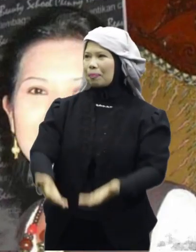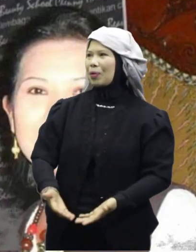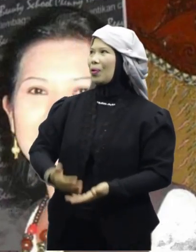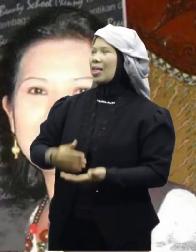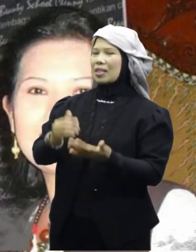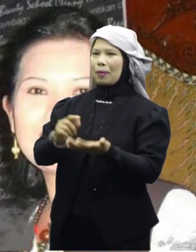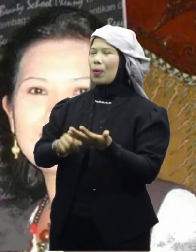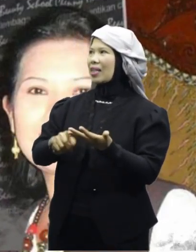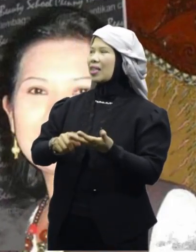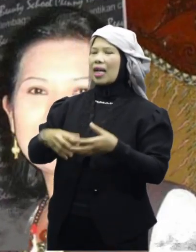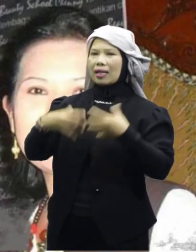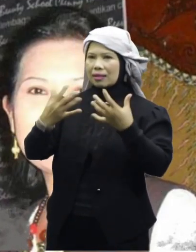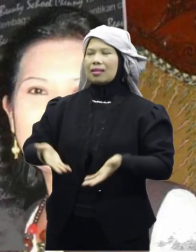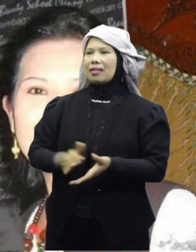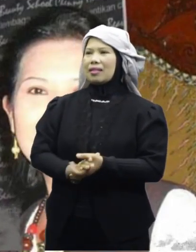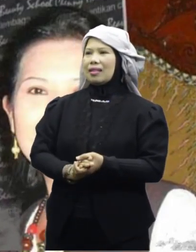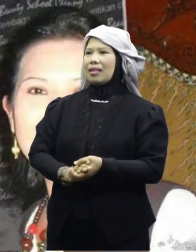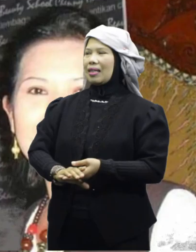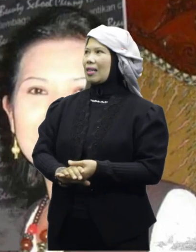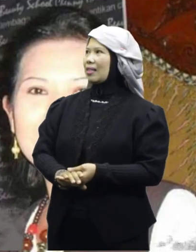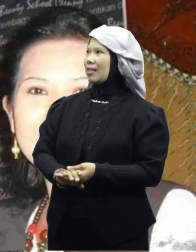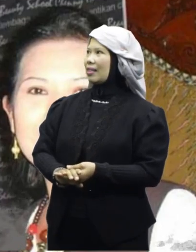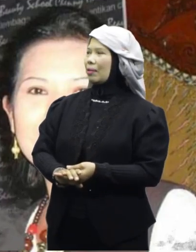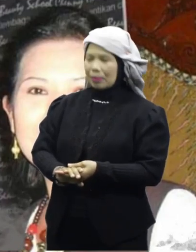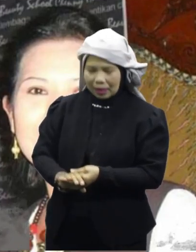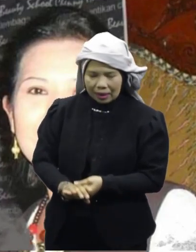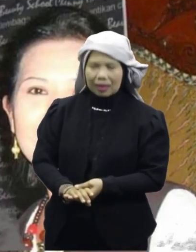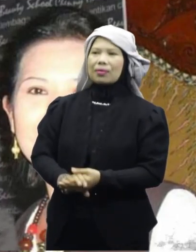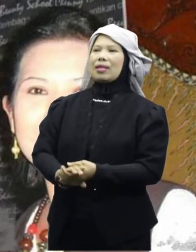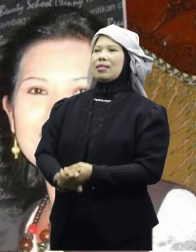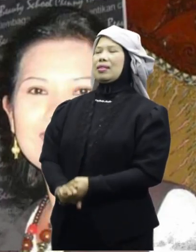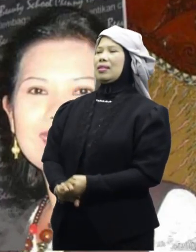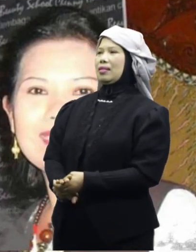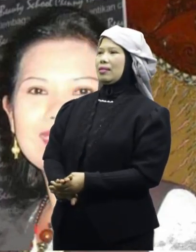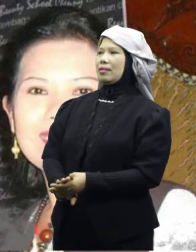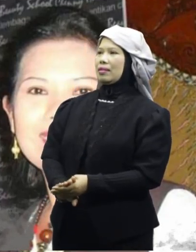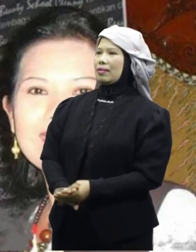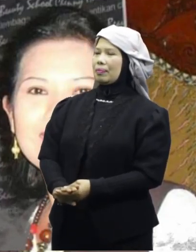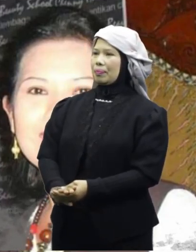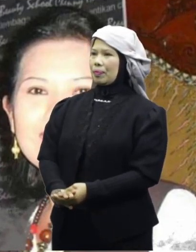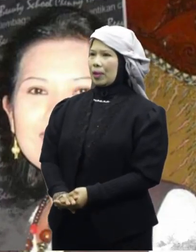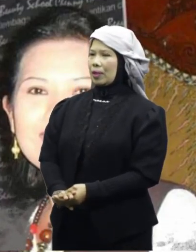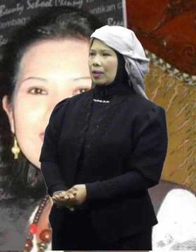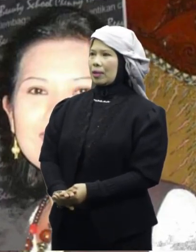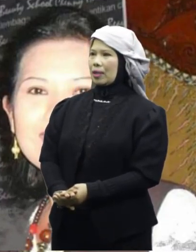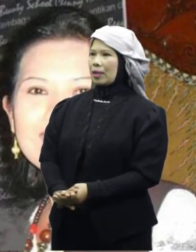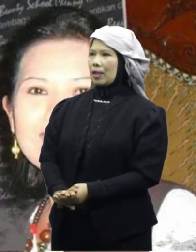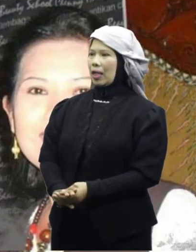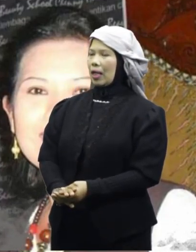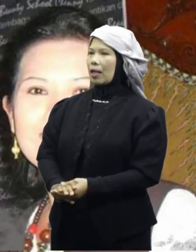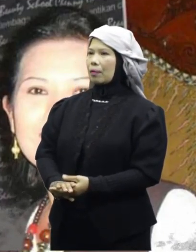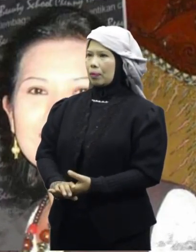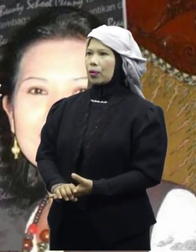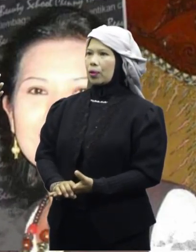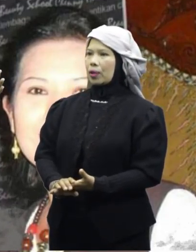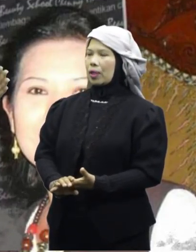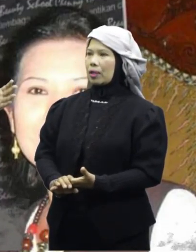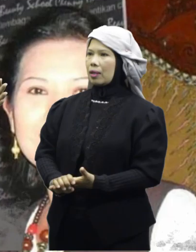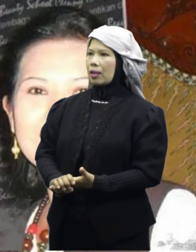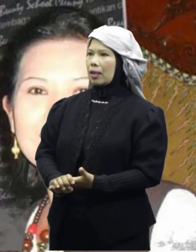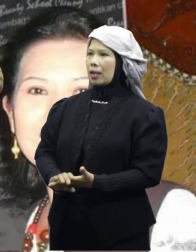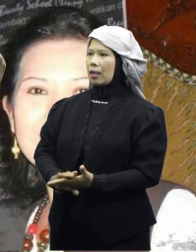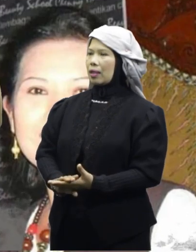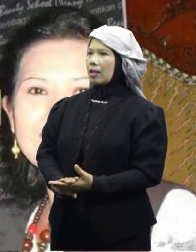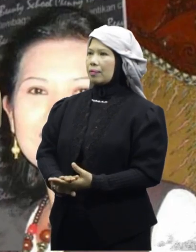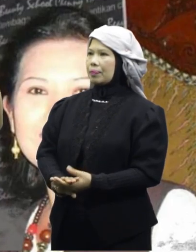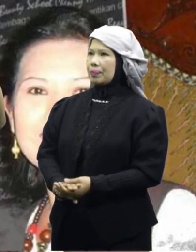melayani sepenuh sepenuh hati dan memberikan edukasi ya, Teh. Bukan berarti mereka raja harus benar semua, tapi ketika ada